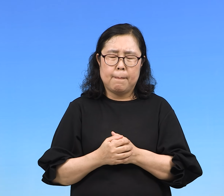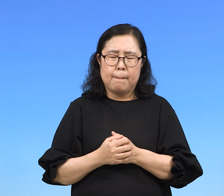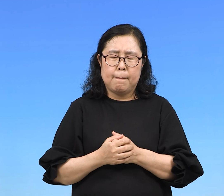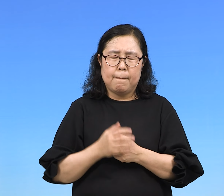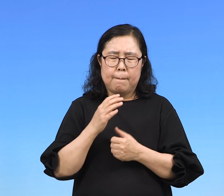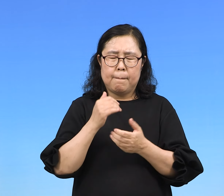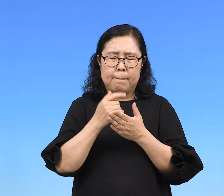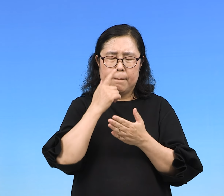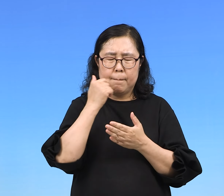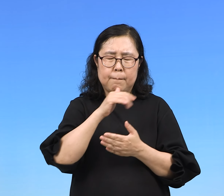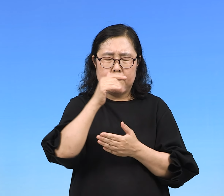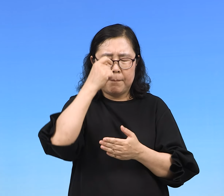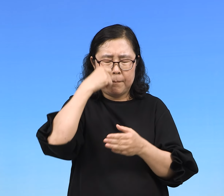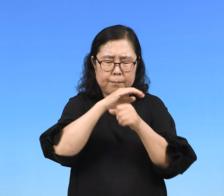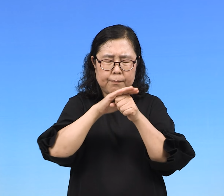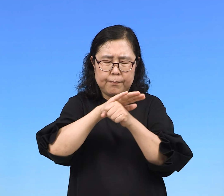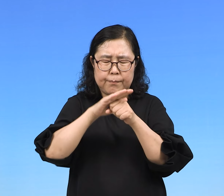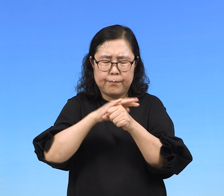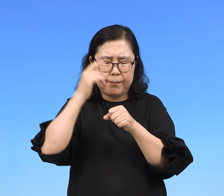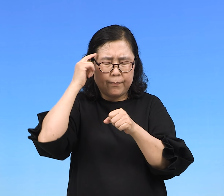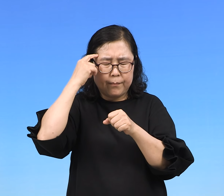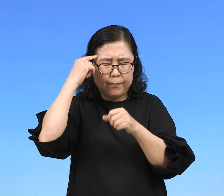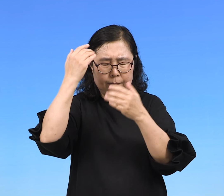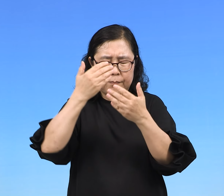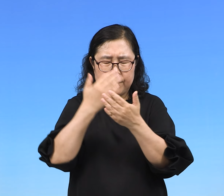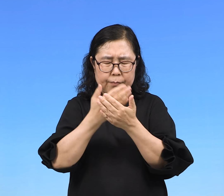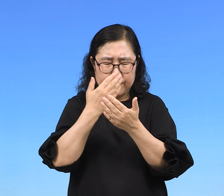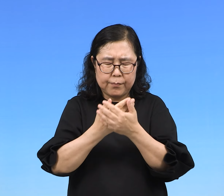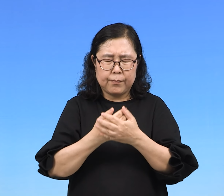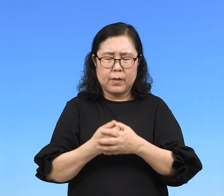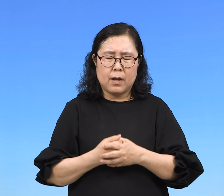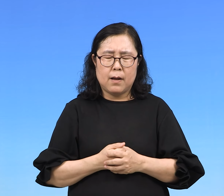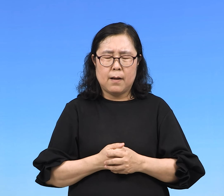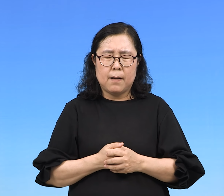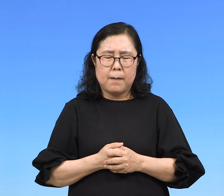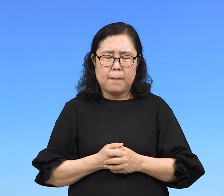오 하나님 아버지, 우리를 불쌍히 여겨주시기를 원합니다.